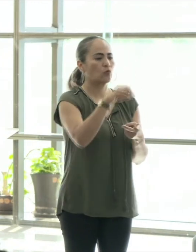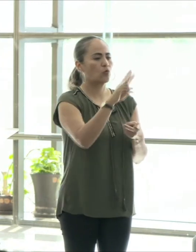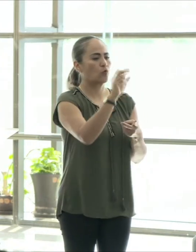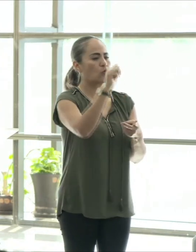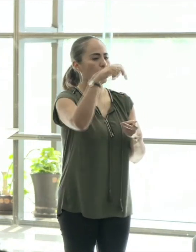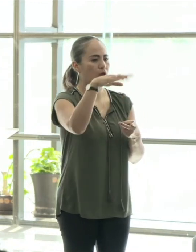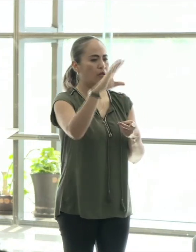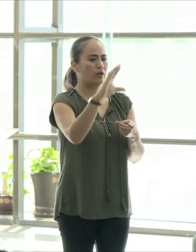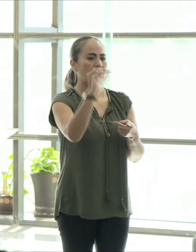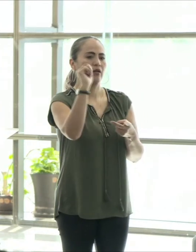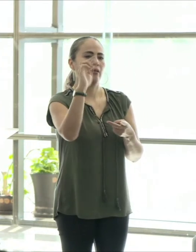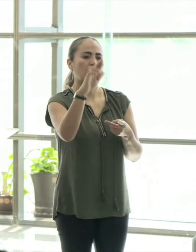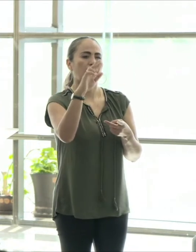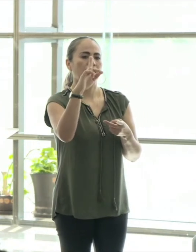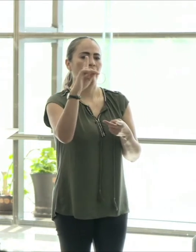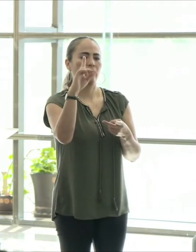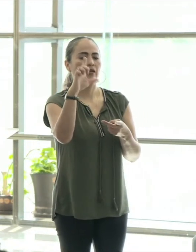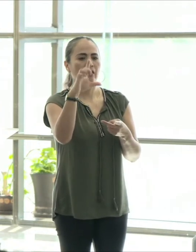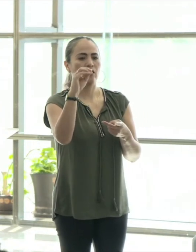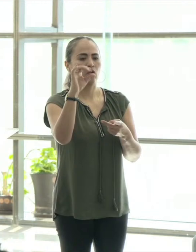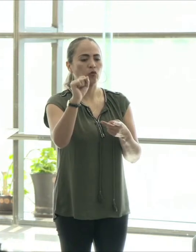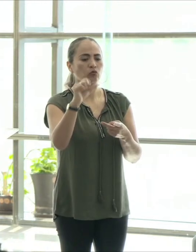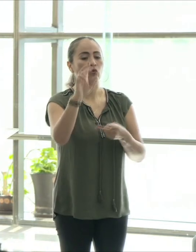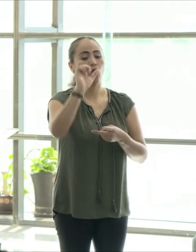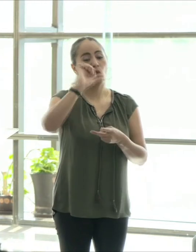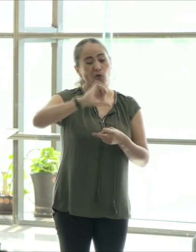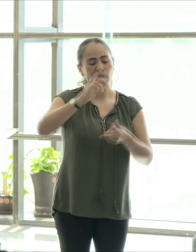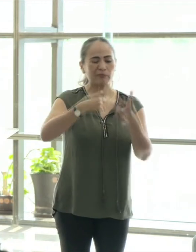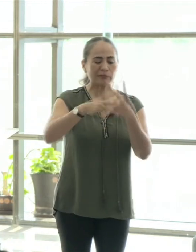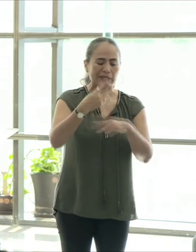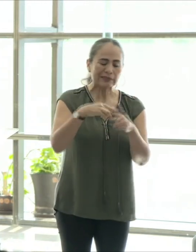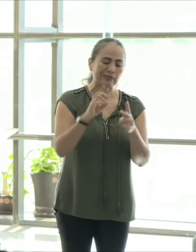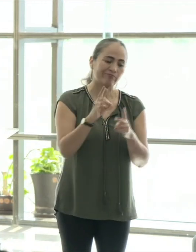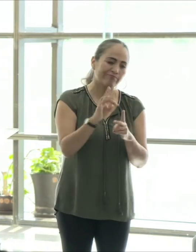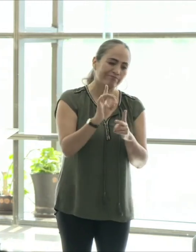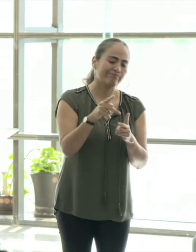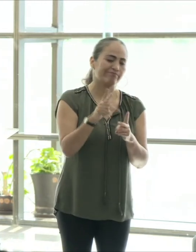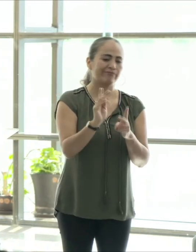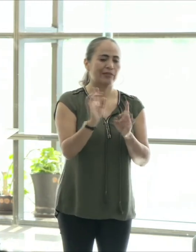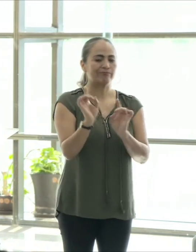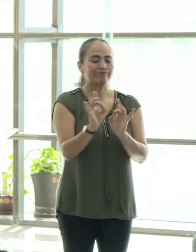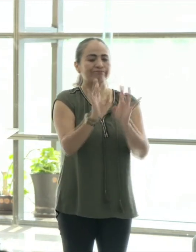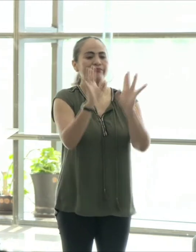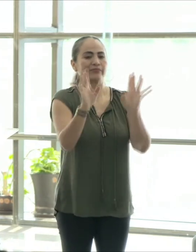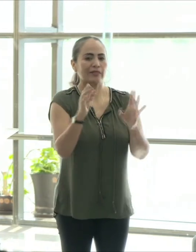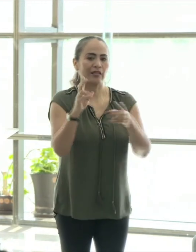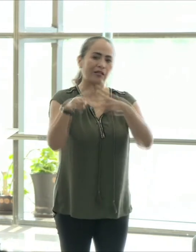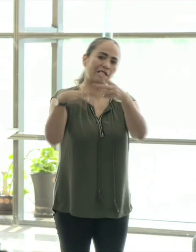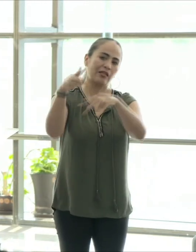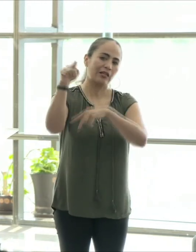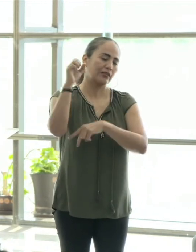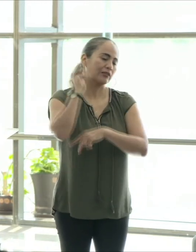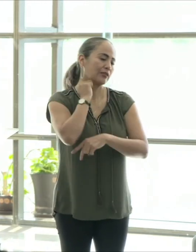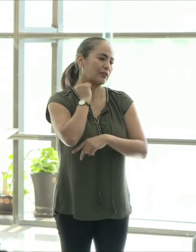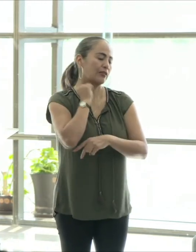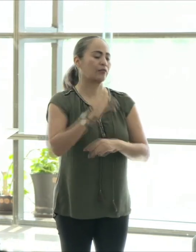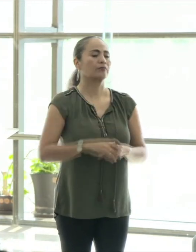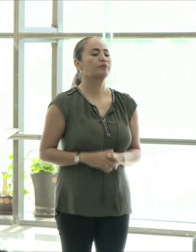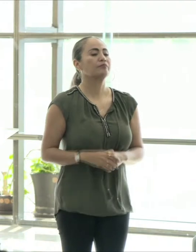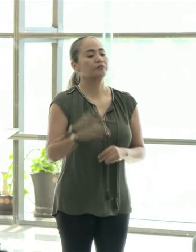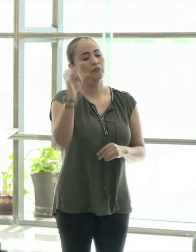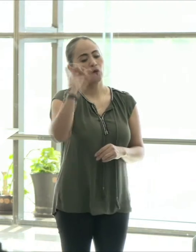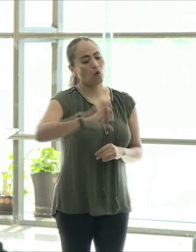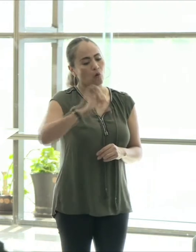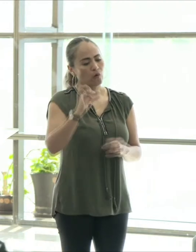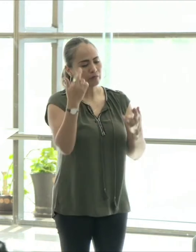que hoy nos iba a acompañar además que tuvo que moverse al senado hoy se presenta el resultado de un